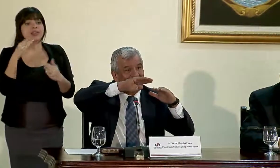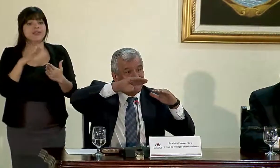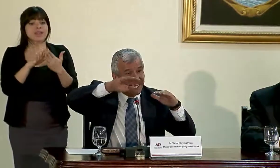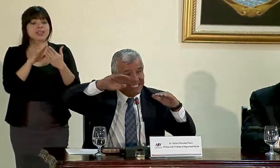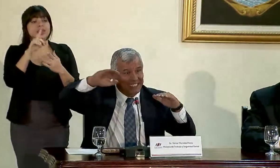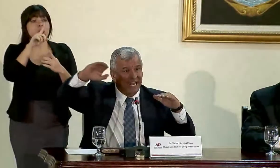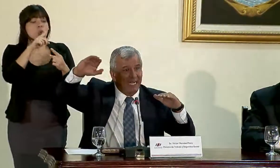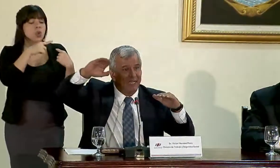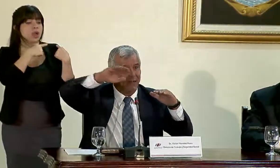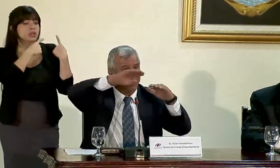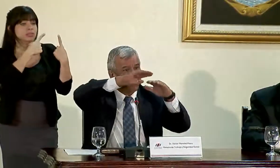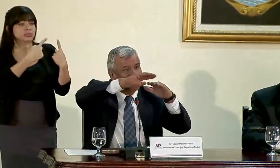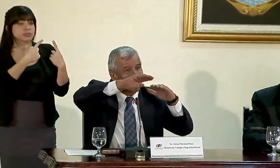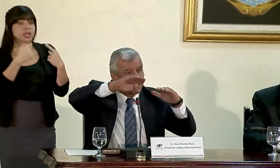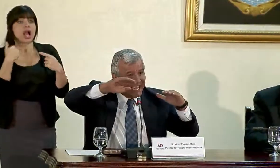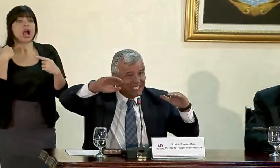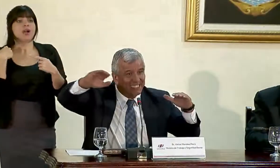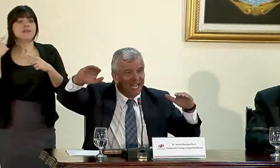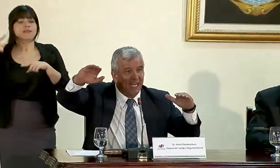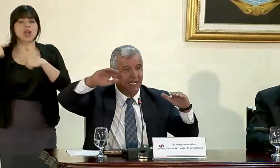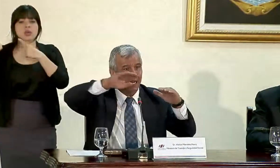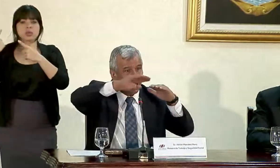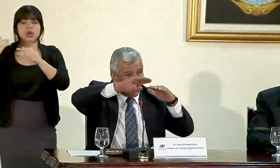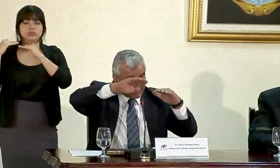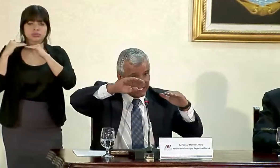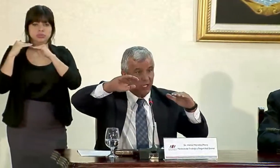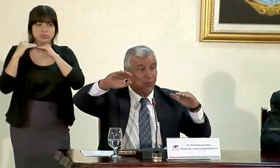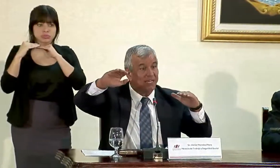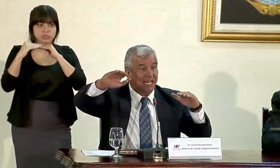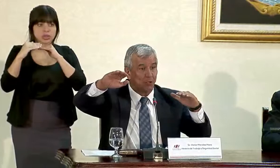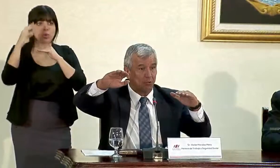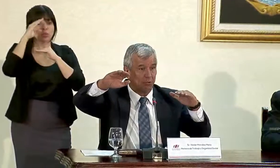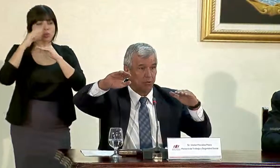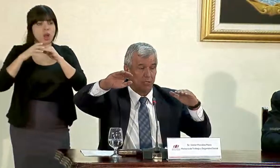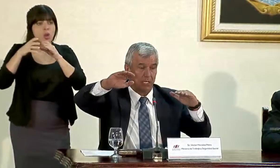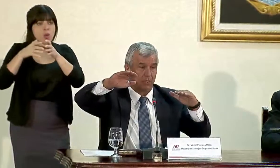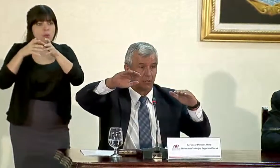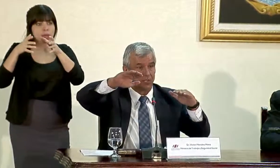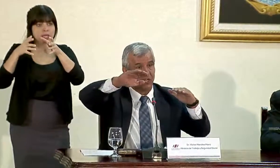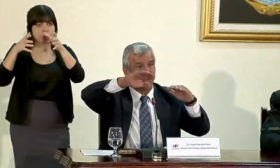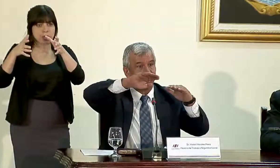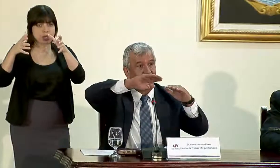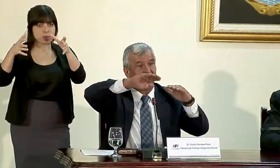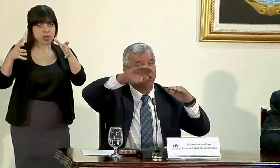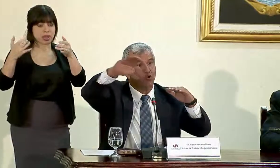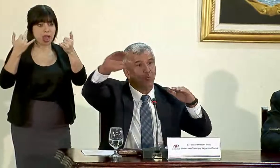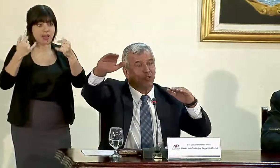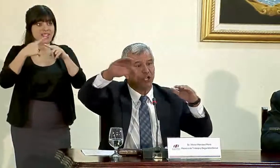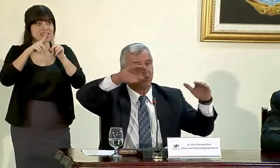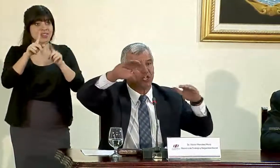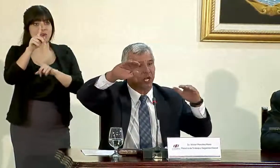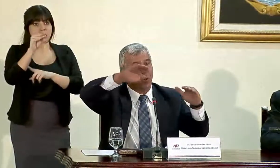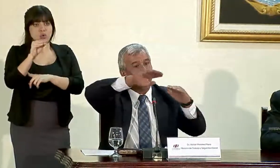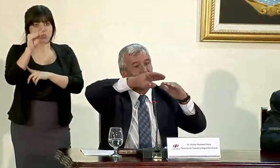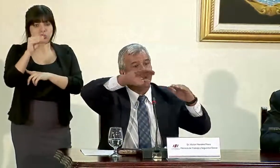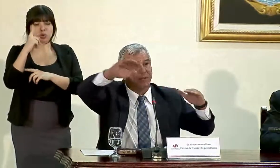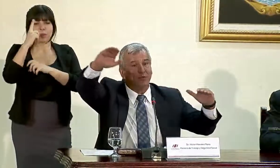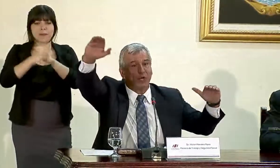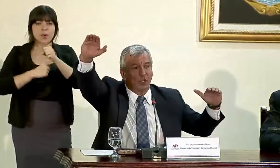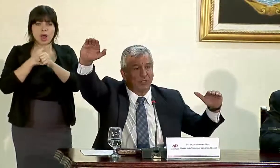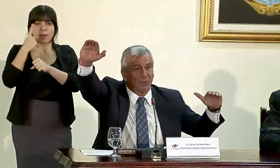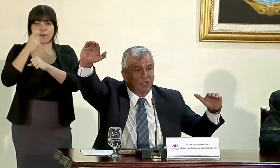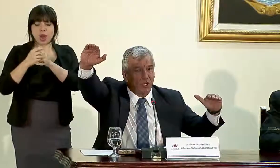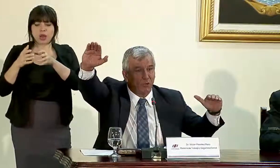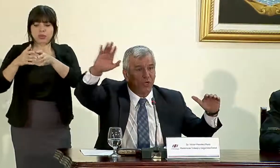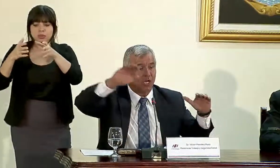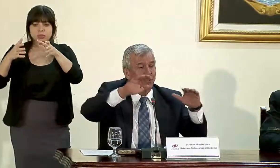una tendencia, había una tendencia a seguir aumentando, a que entonces la diferencia fuera de un 1% interanual y anduviéramos